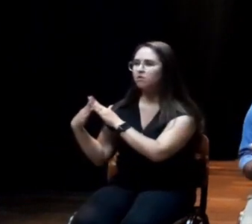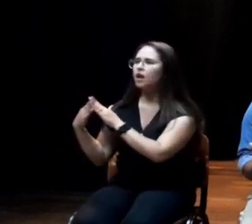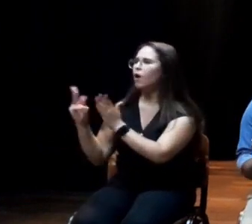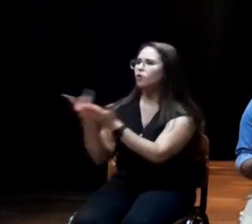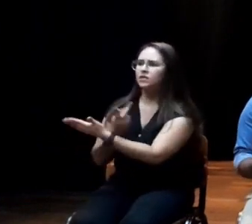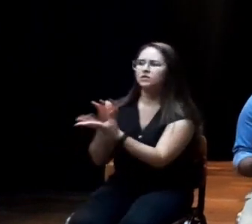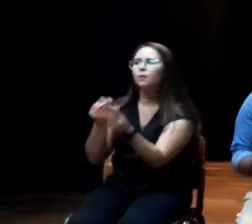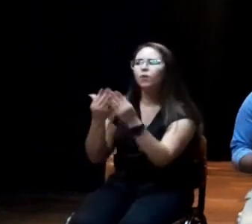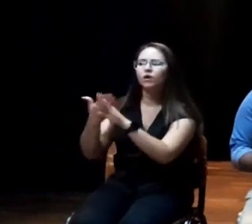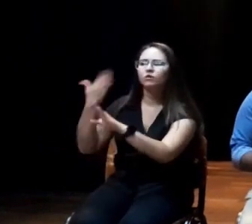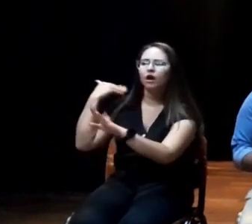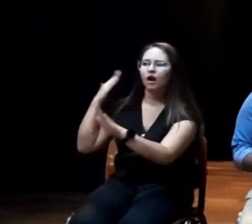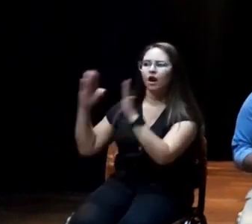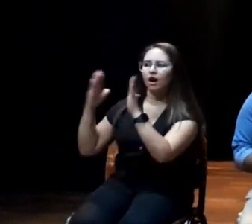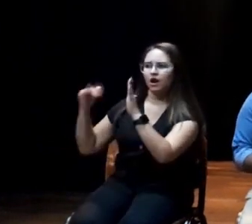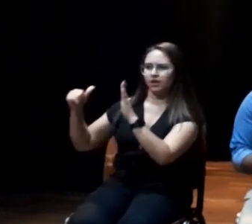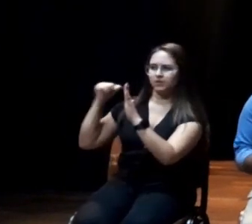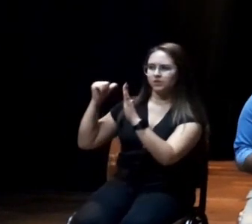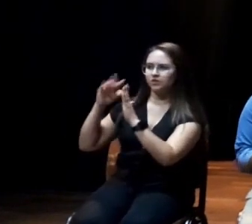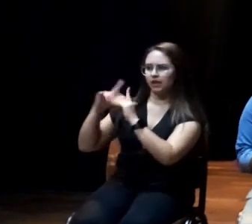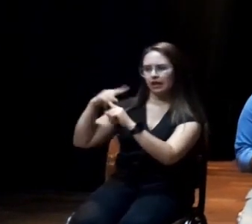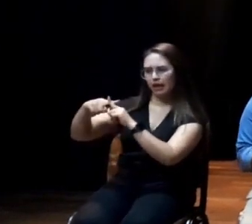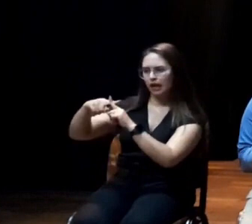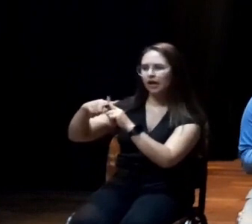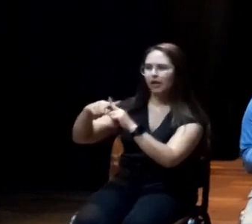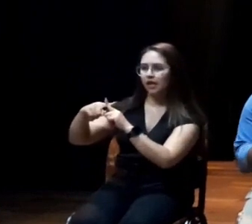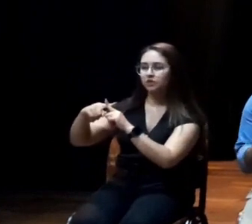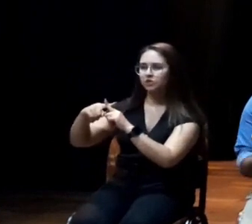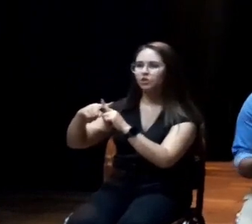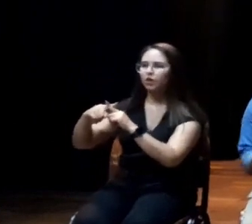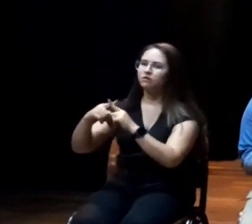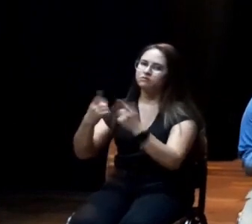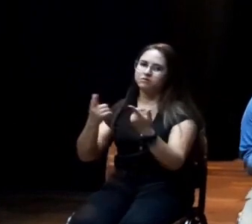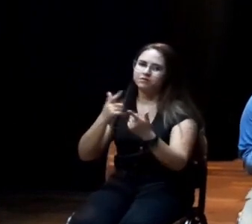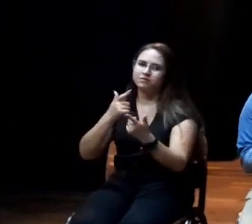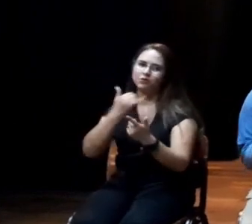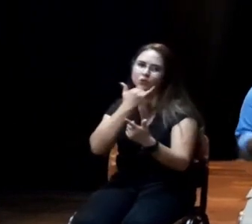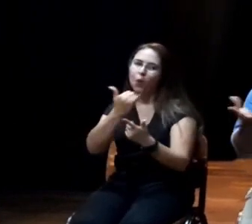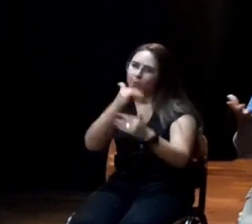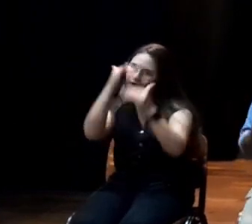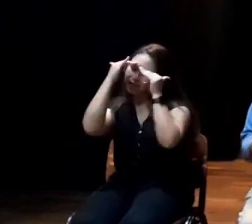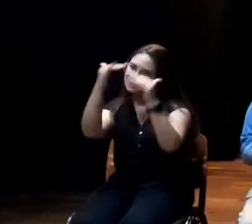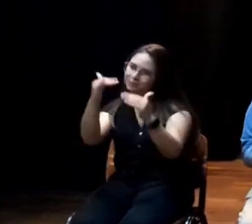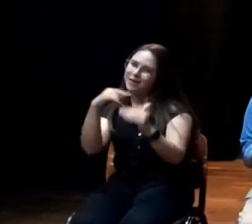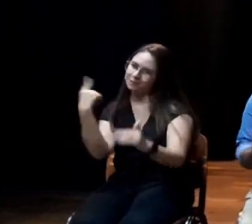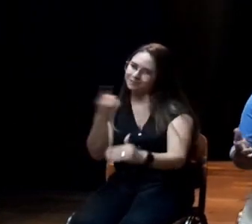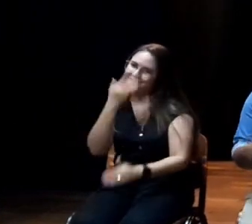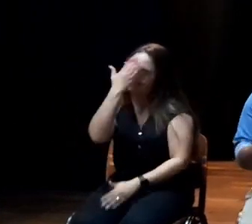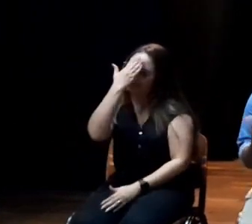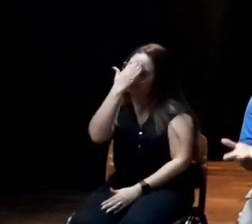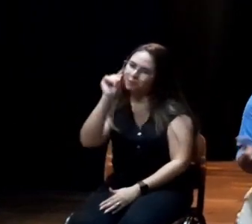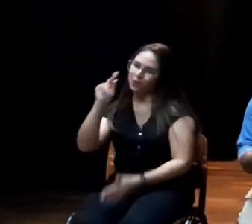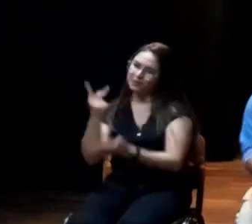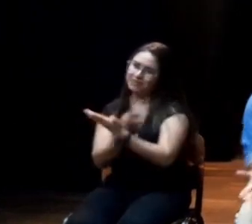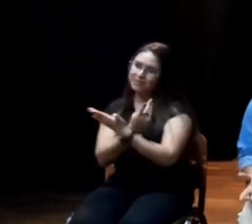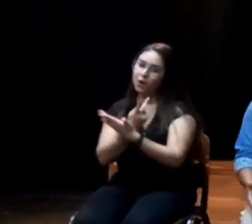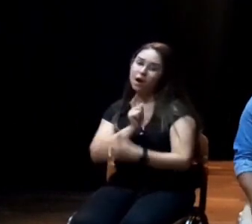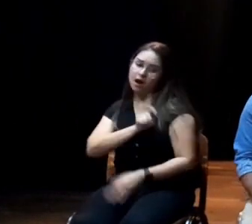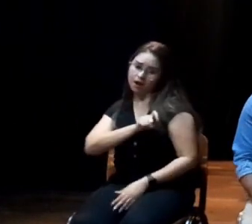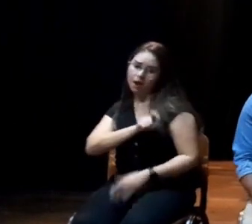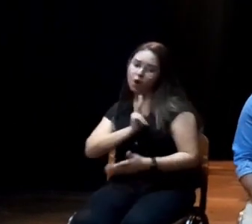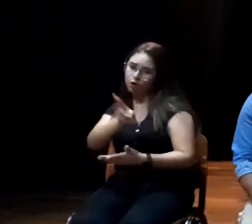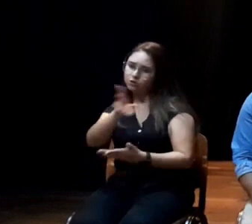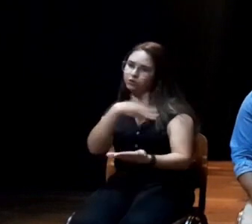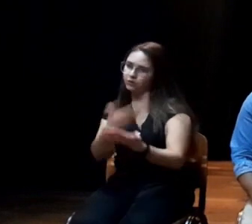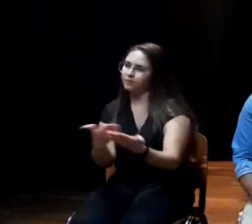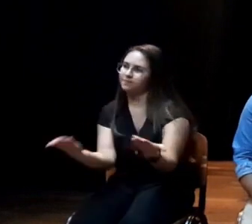muito durante esse período, né? Da igreja, Santa Igreja, com todo respeito. A gente sabe que as maldades continuam até hoje,